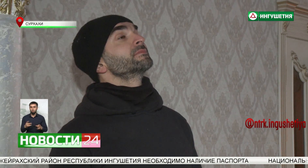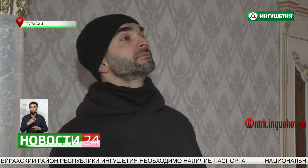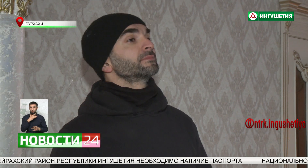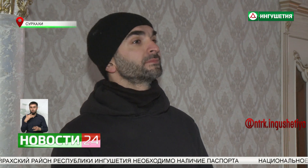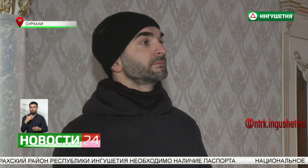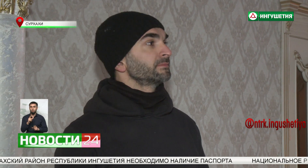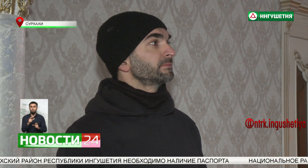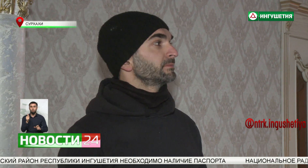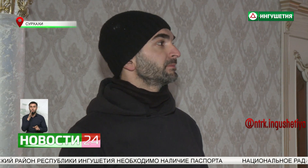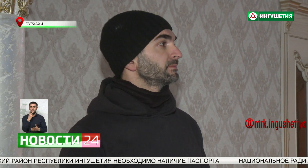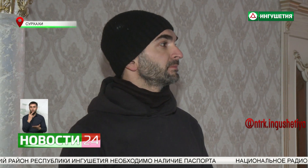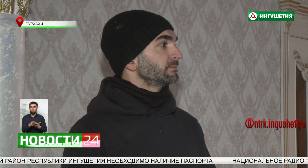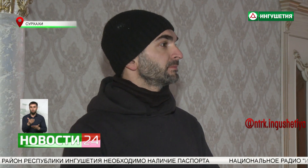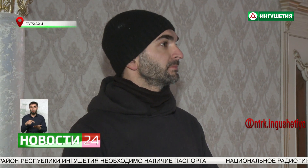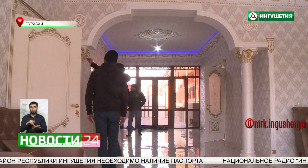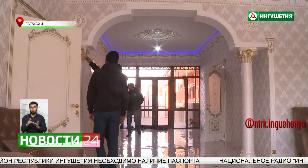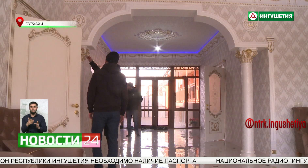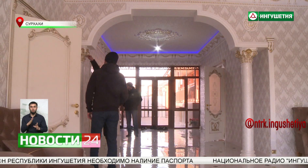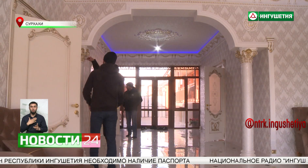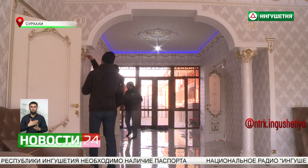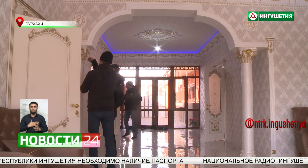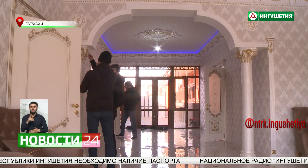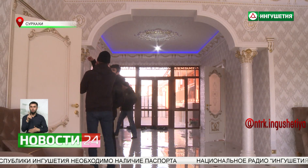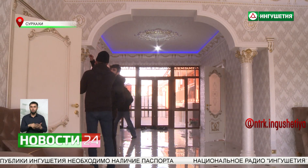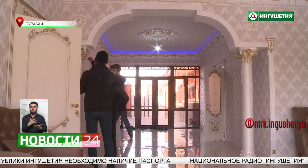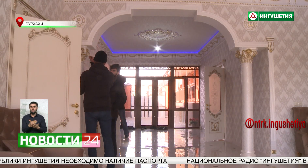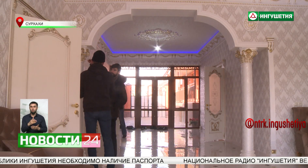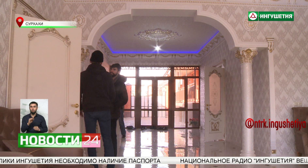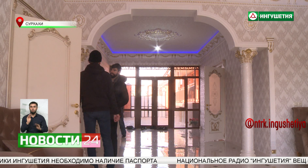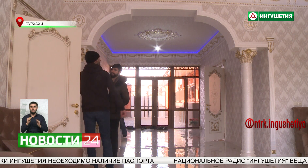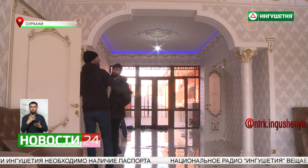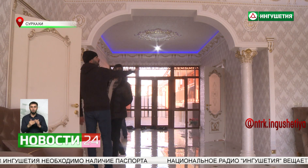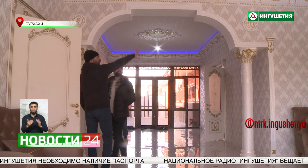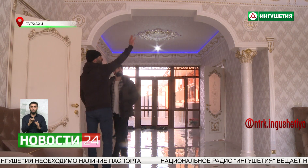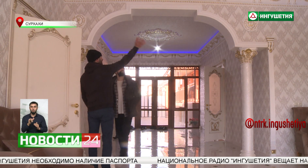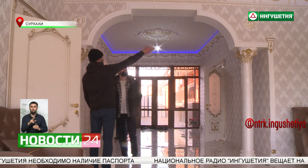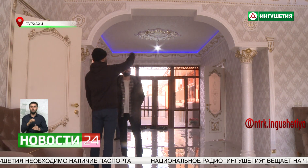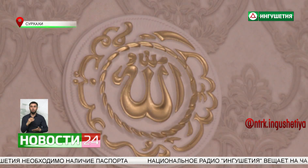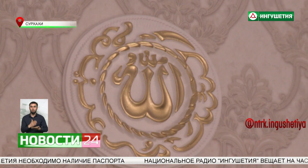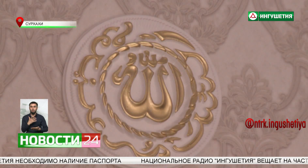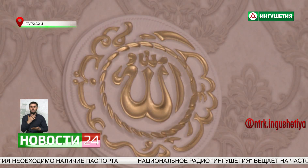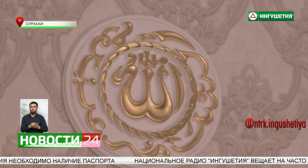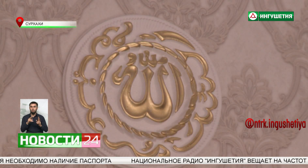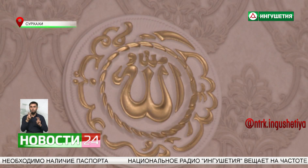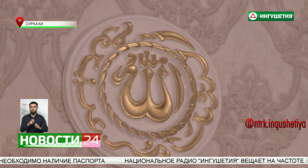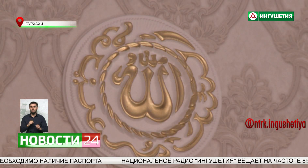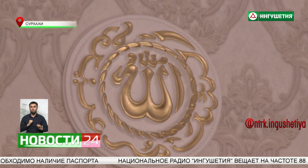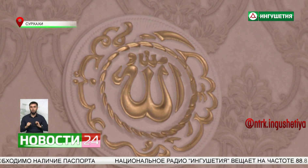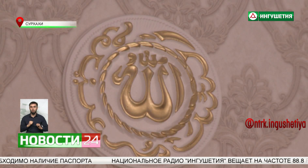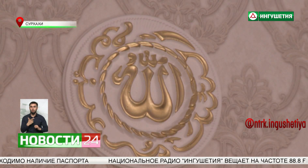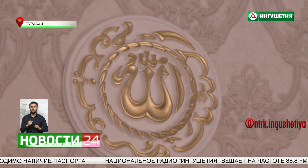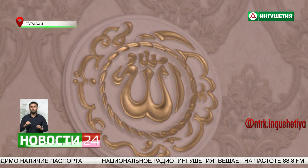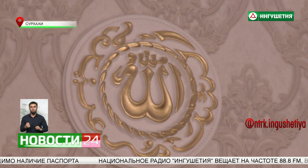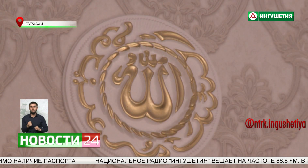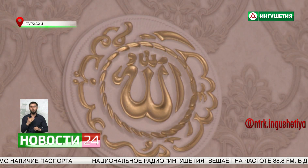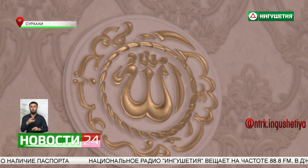немалые. Люди, которые видят его контент, с удовольствием доверяют ему отделку в своих домах. У него даже есть своя проверенная бригада, где